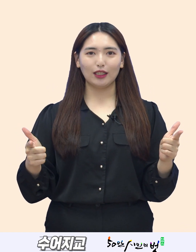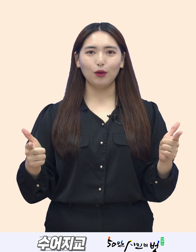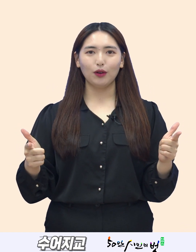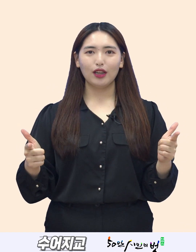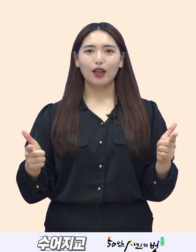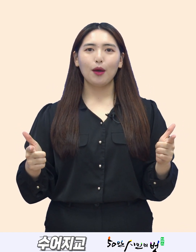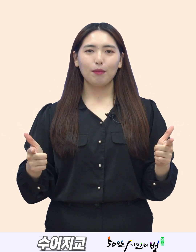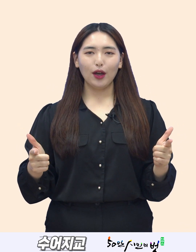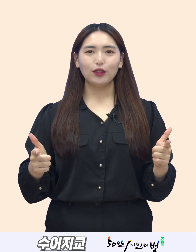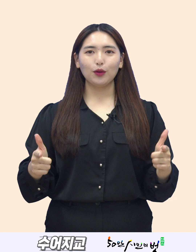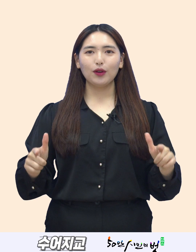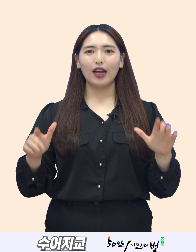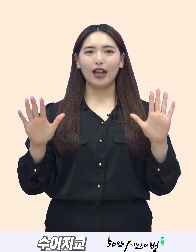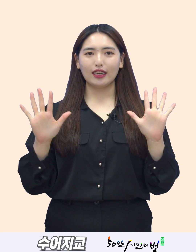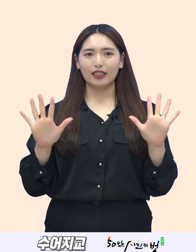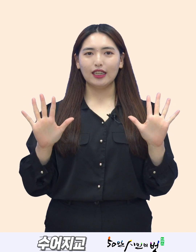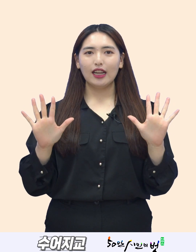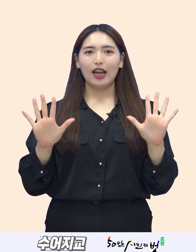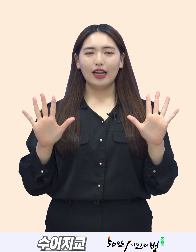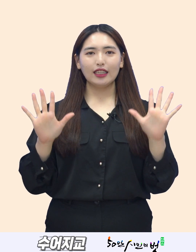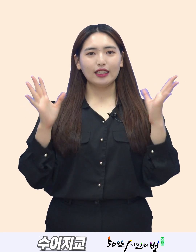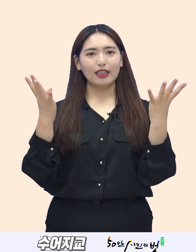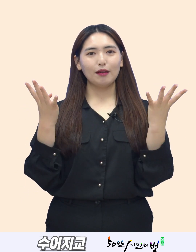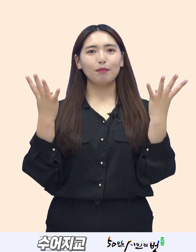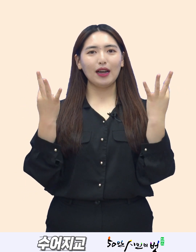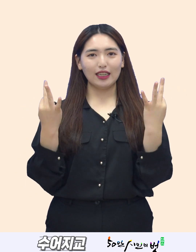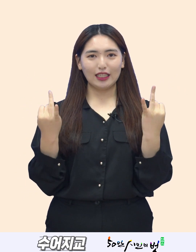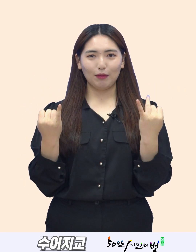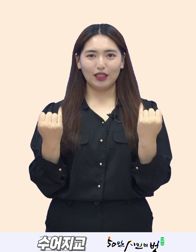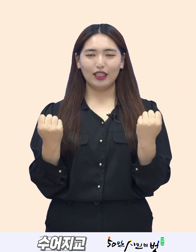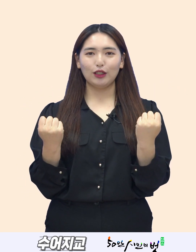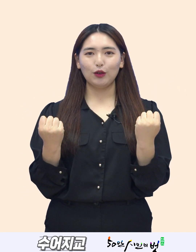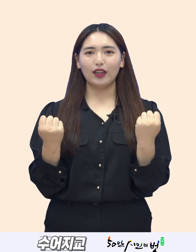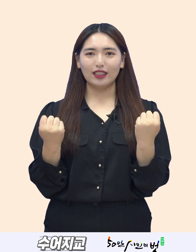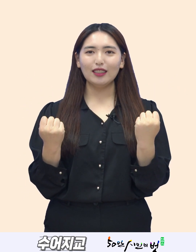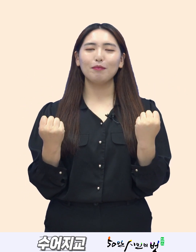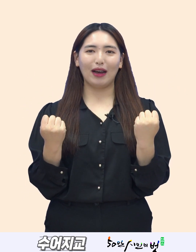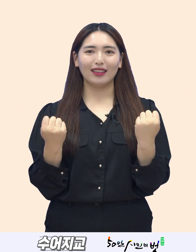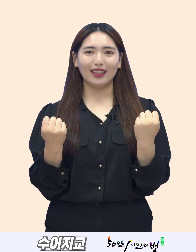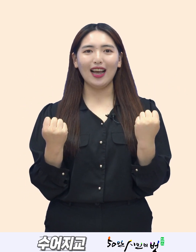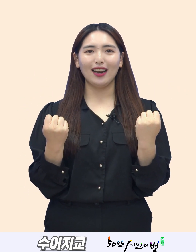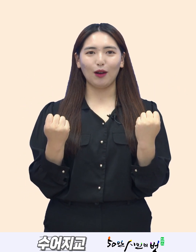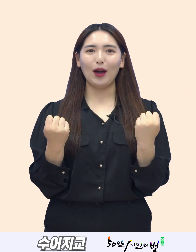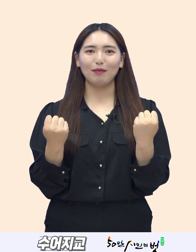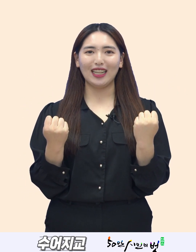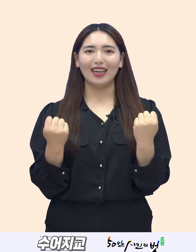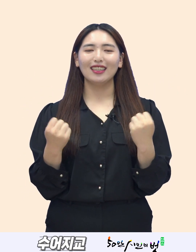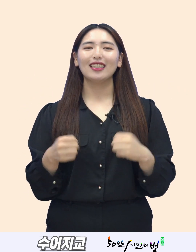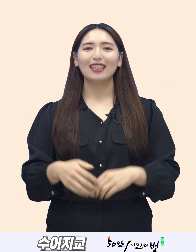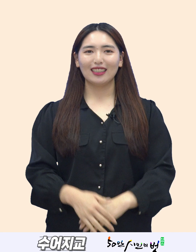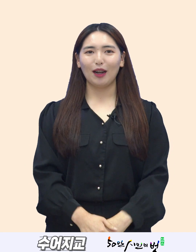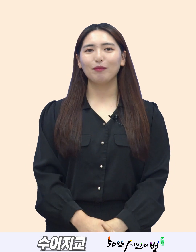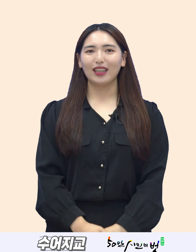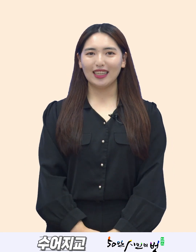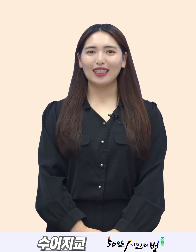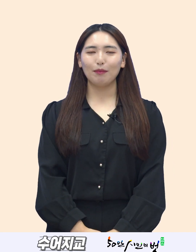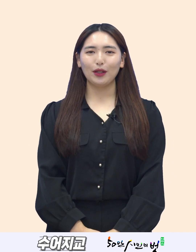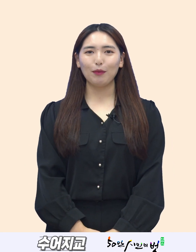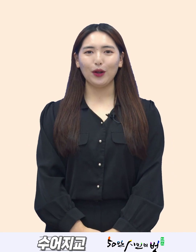가지고, 편 손가락을 하나씩 빠르게 접는 이 수어는 많다라고 합니다. 그럼 같이 한번